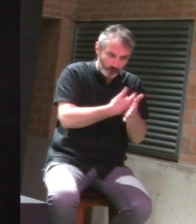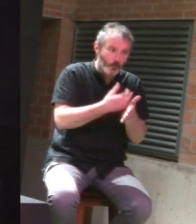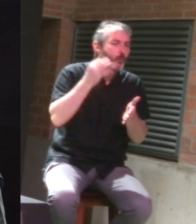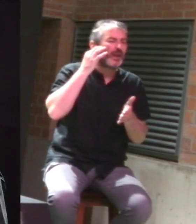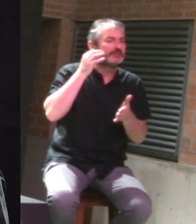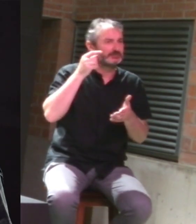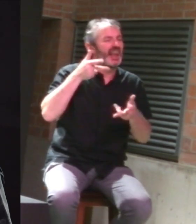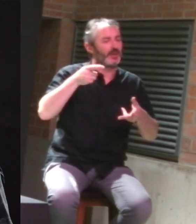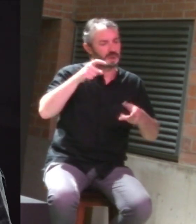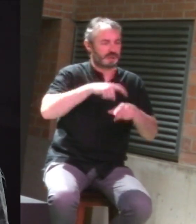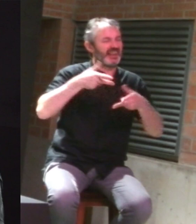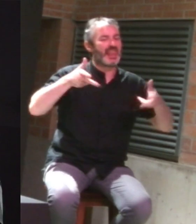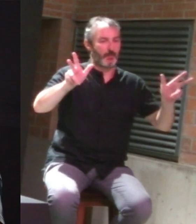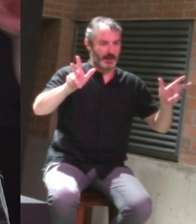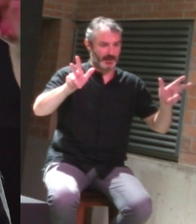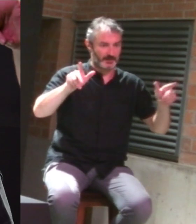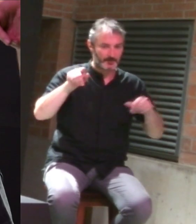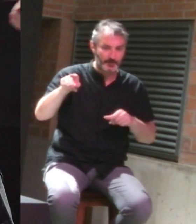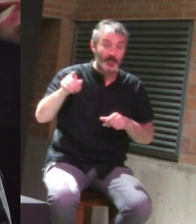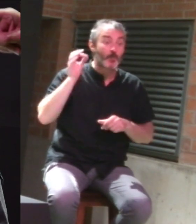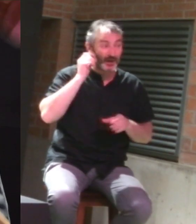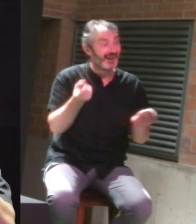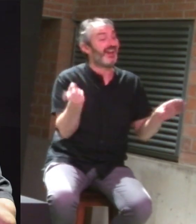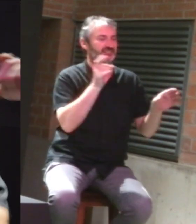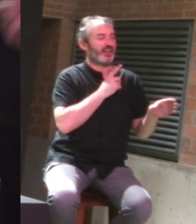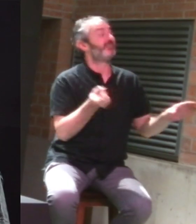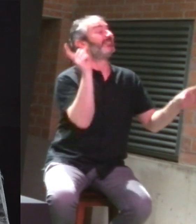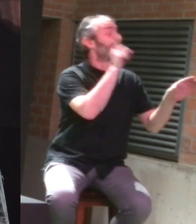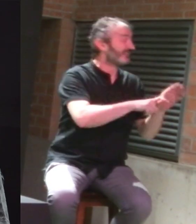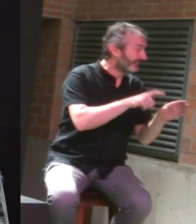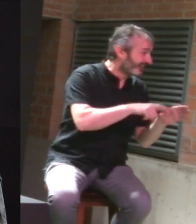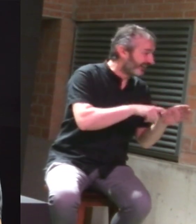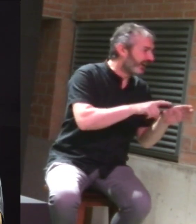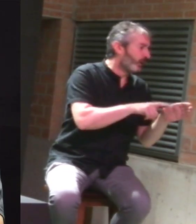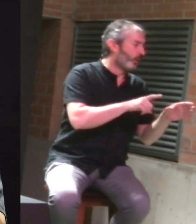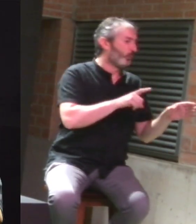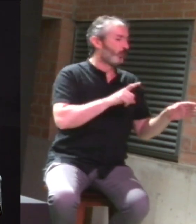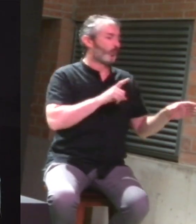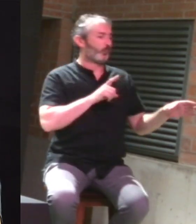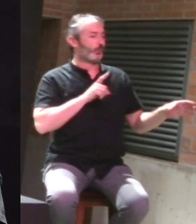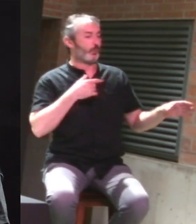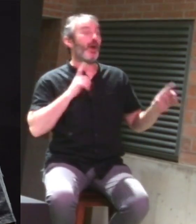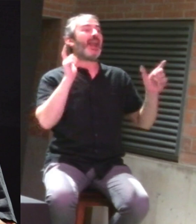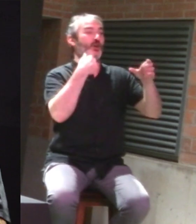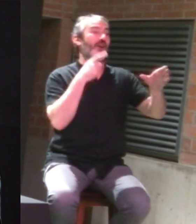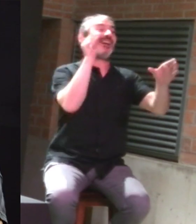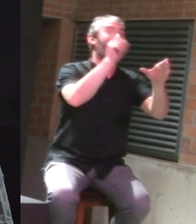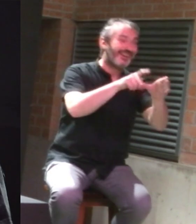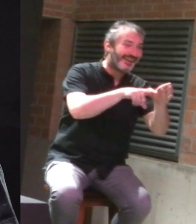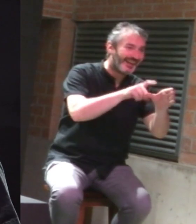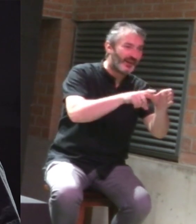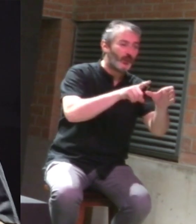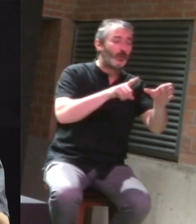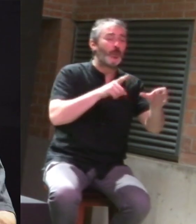de mujeres libres, por ejemplo, que sí se afiliaban, pero luego no iban por los locales, no iban a las reuniones,